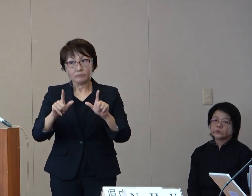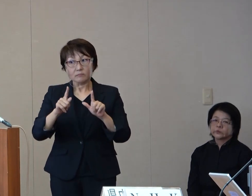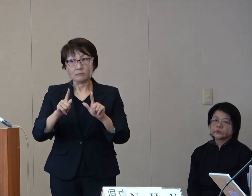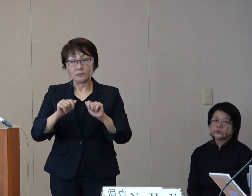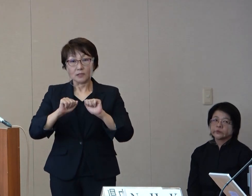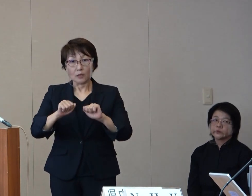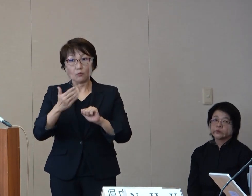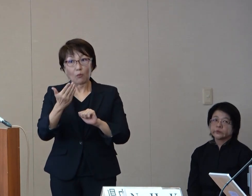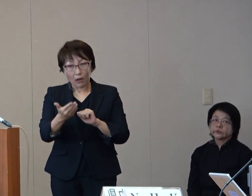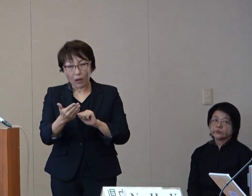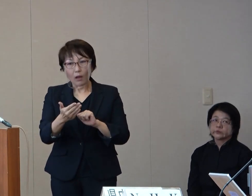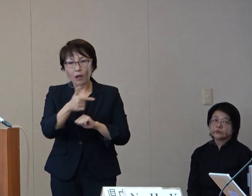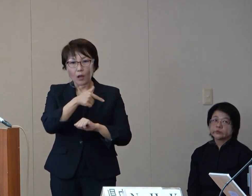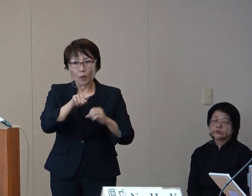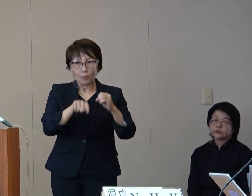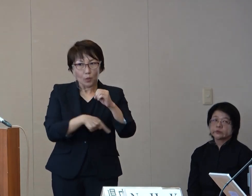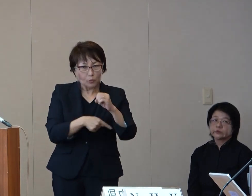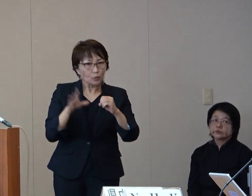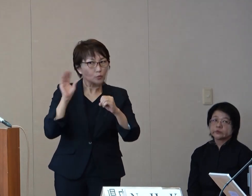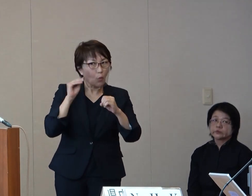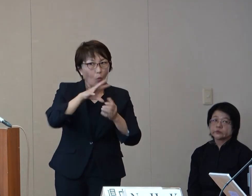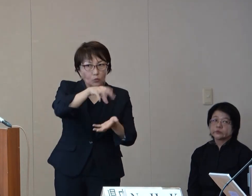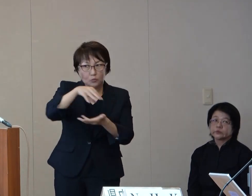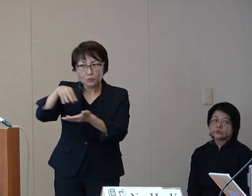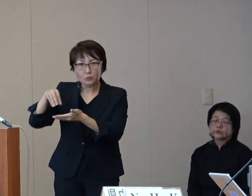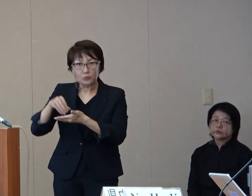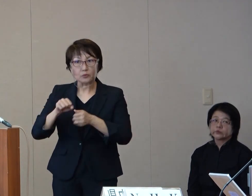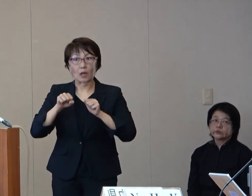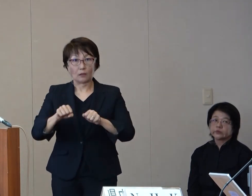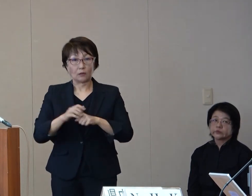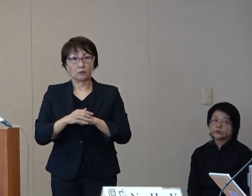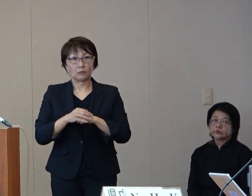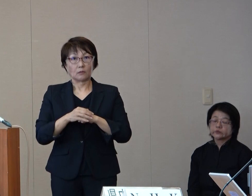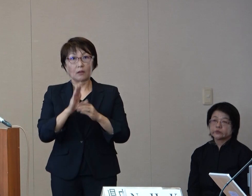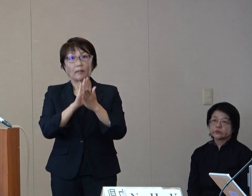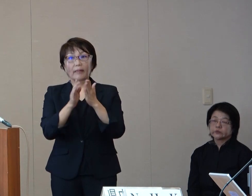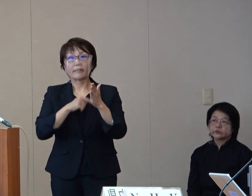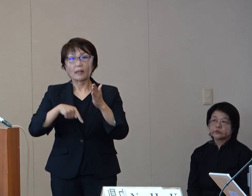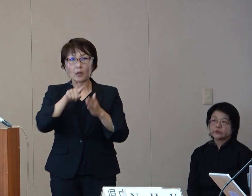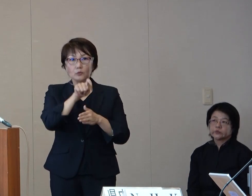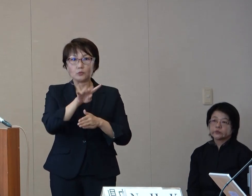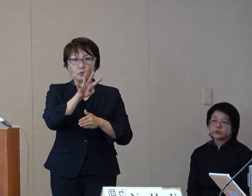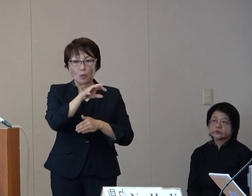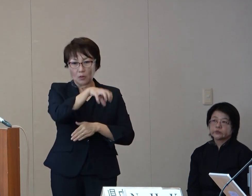合間放流主坂愛情